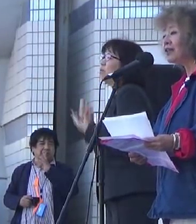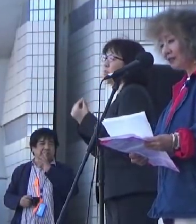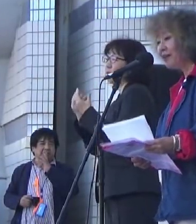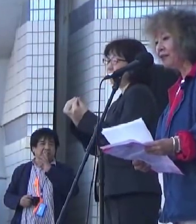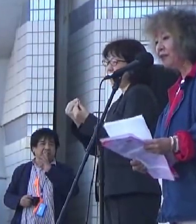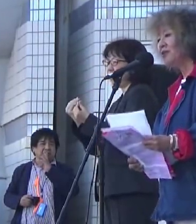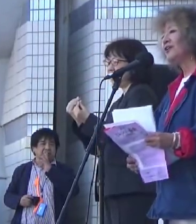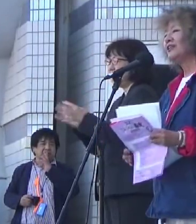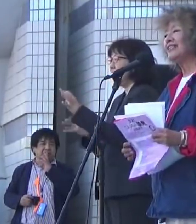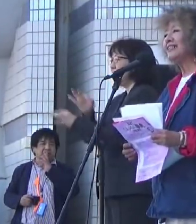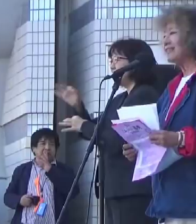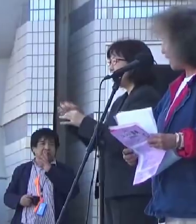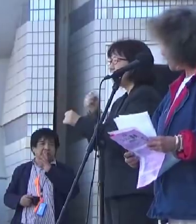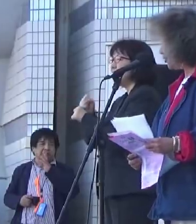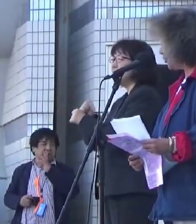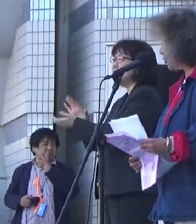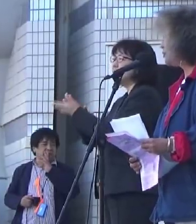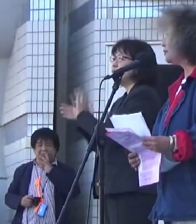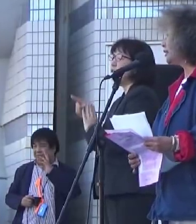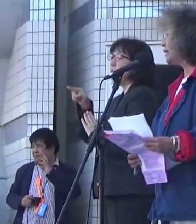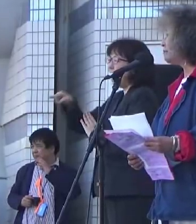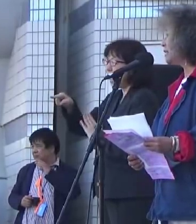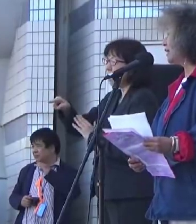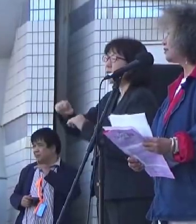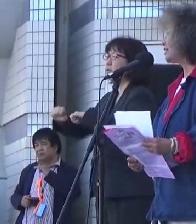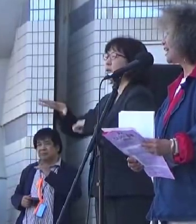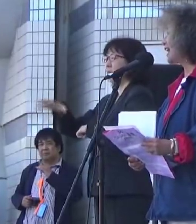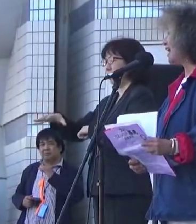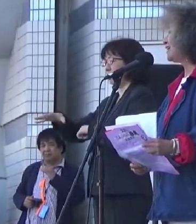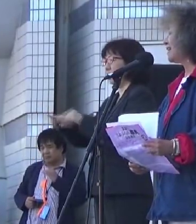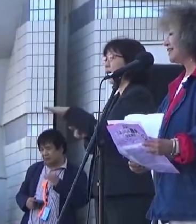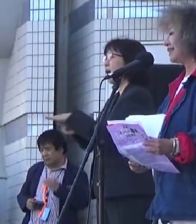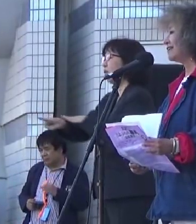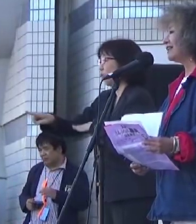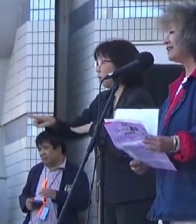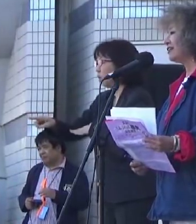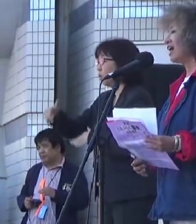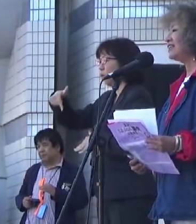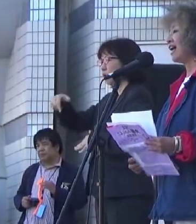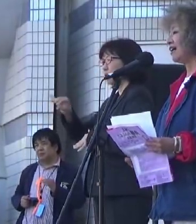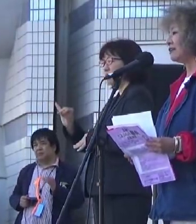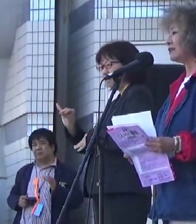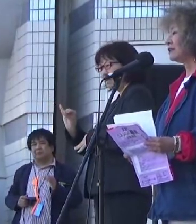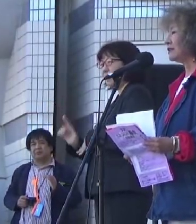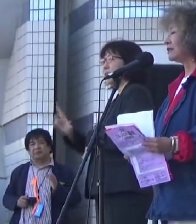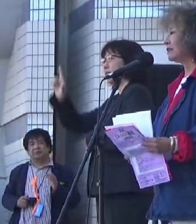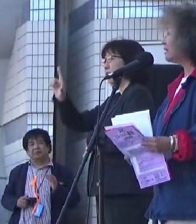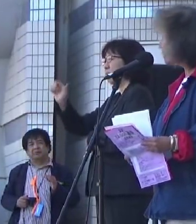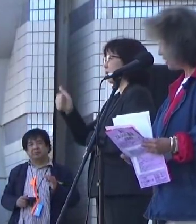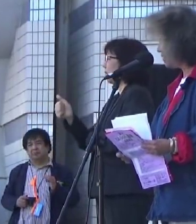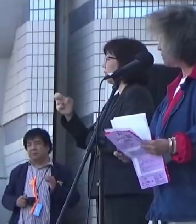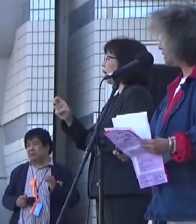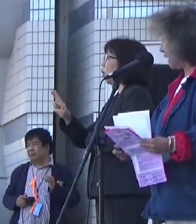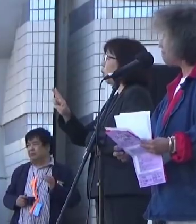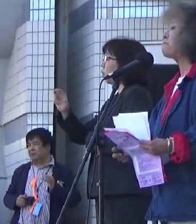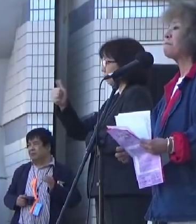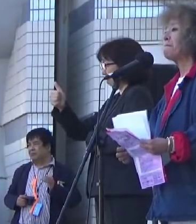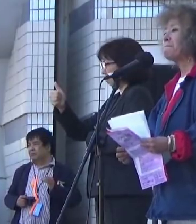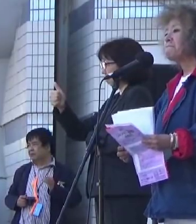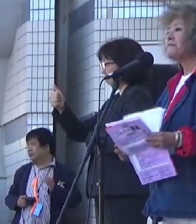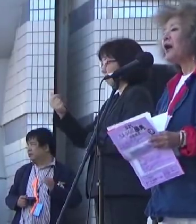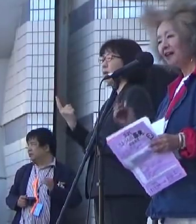テント広場の代表の淵上太郎さんが昨日の朝亡くなり